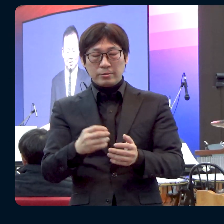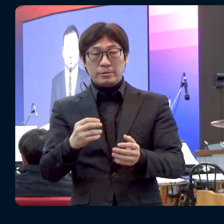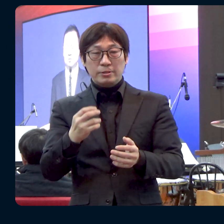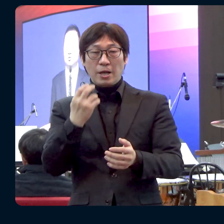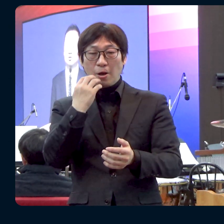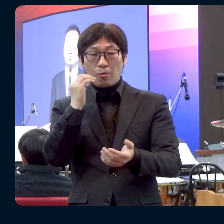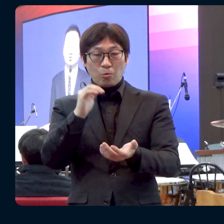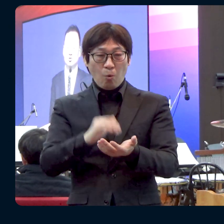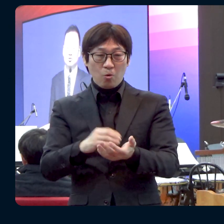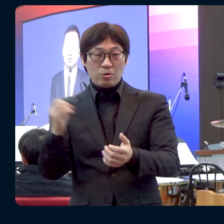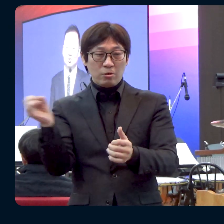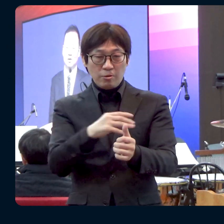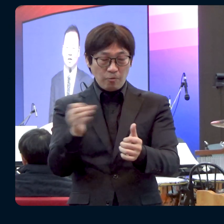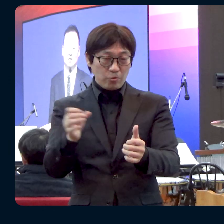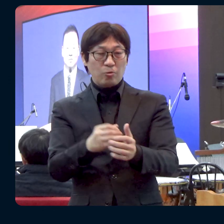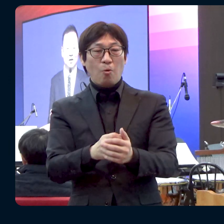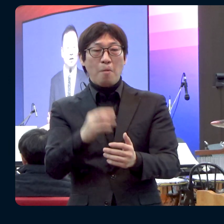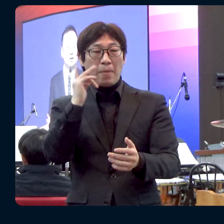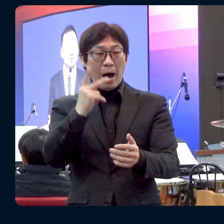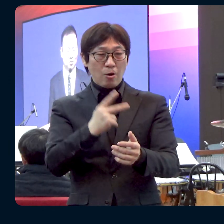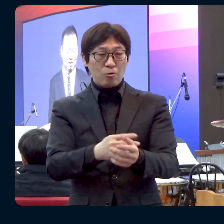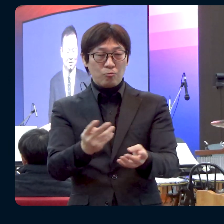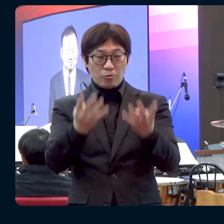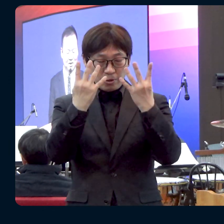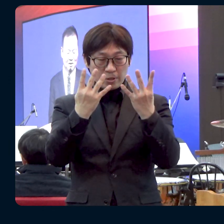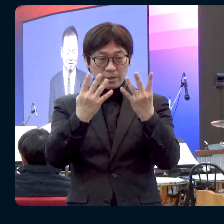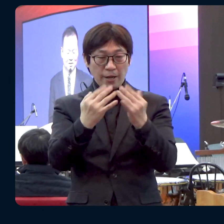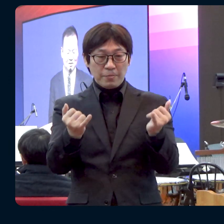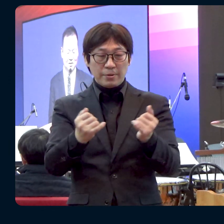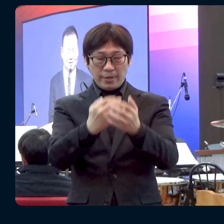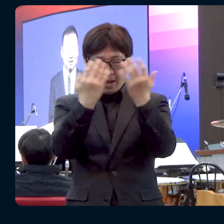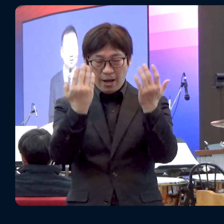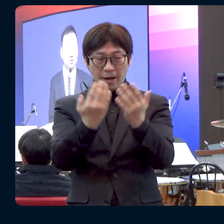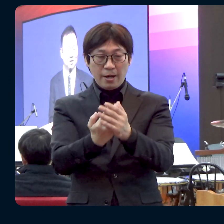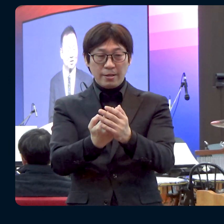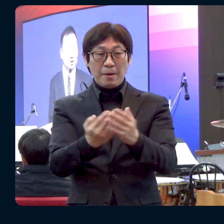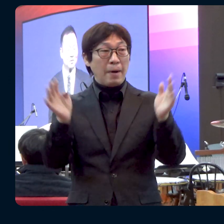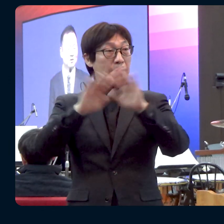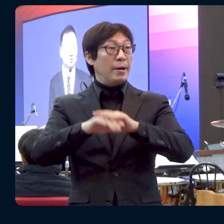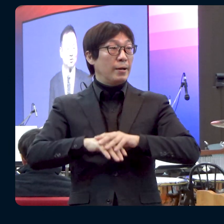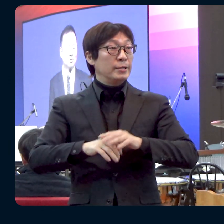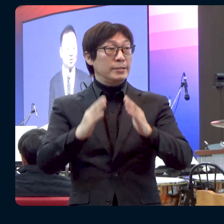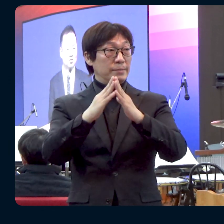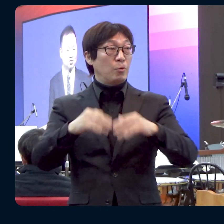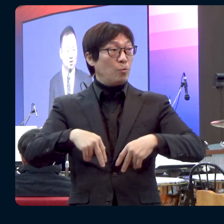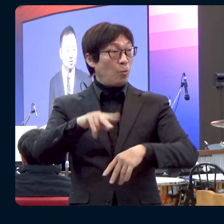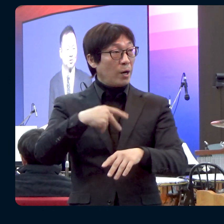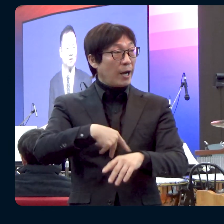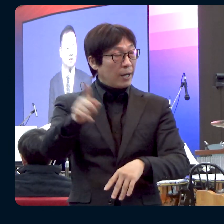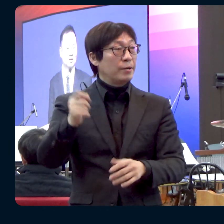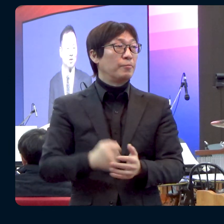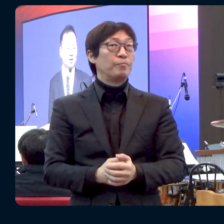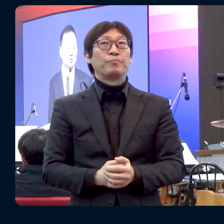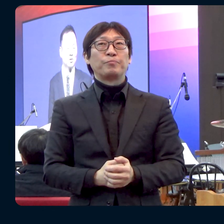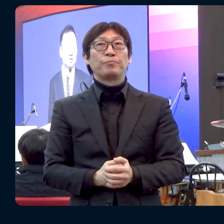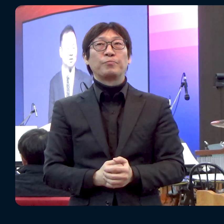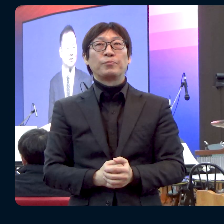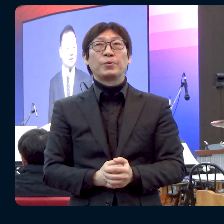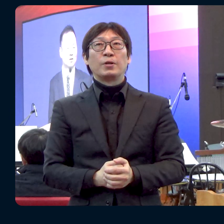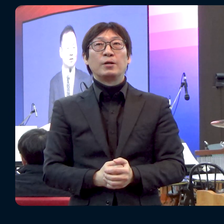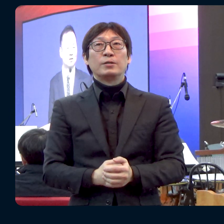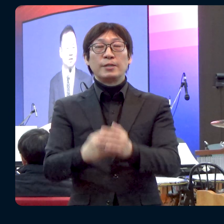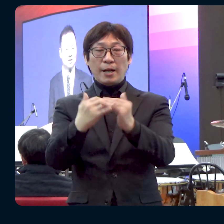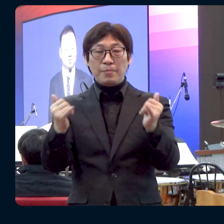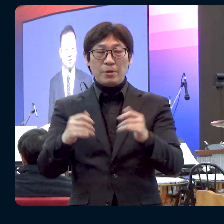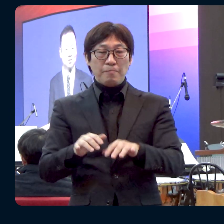던지고 날뛰고 욕설을 퍼붓던 군중들도 다 집에 돌아갔습니다. 나는 너를 이렇게 만들 수 있고 너를 죽일 수도 있는